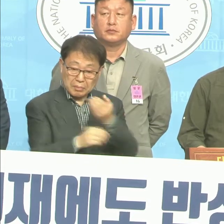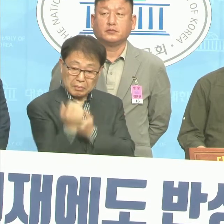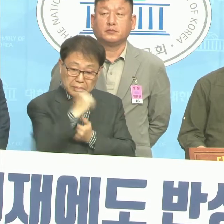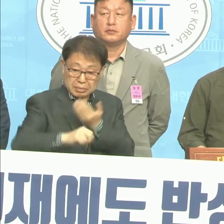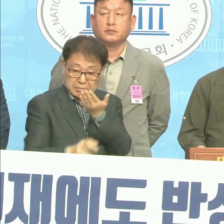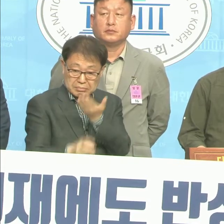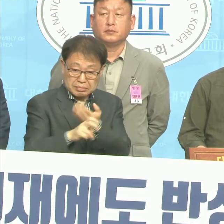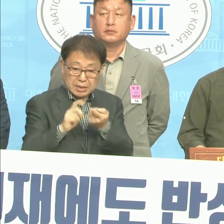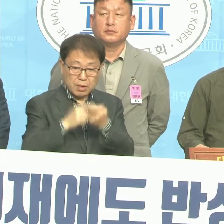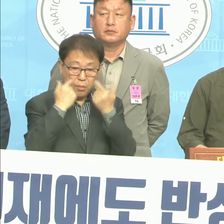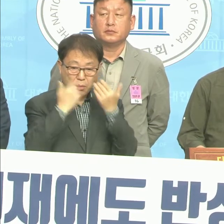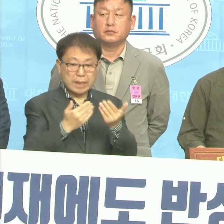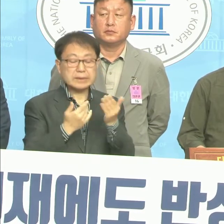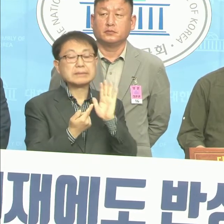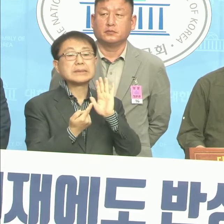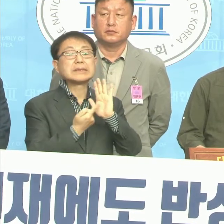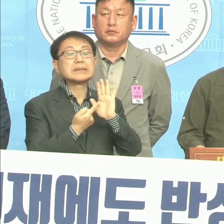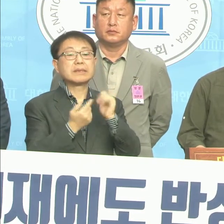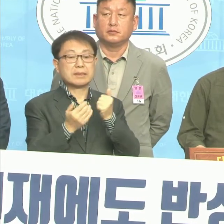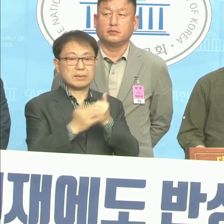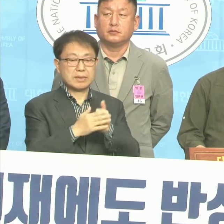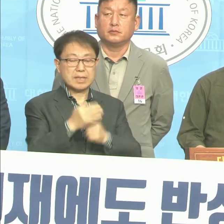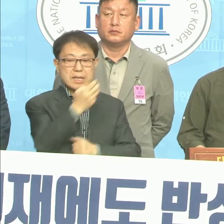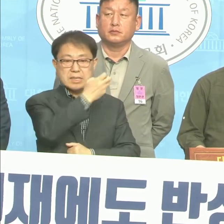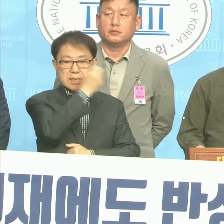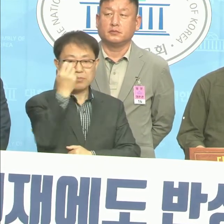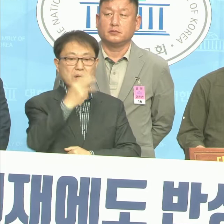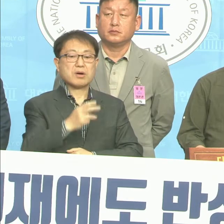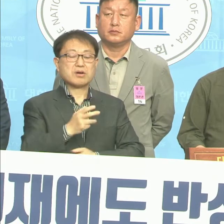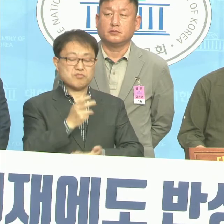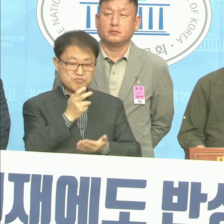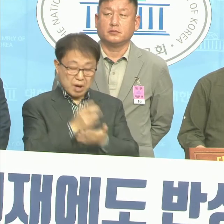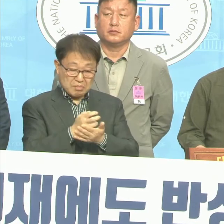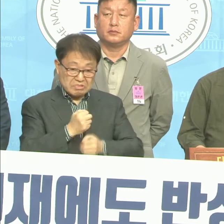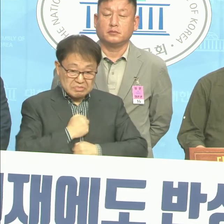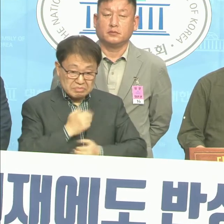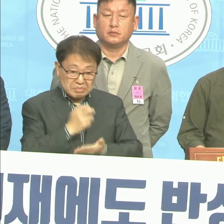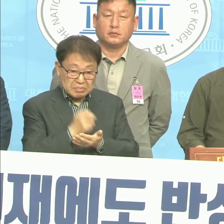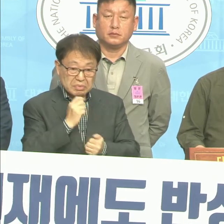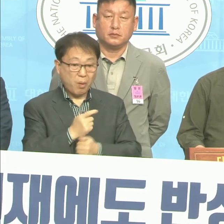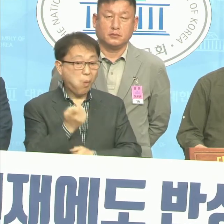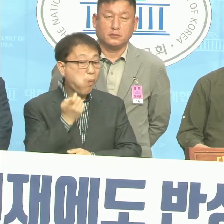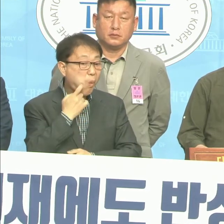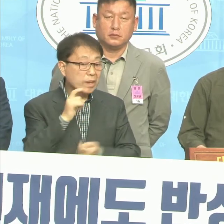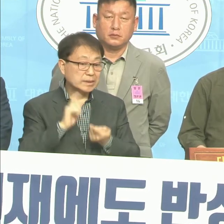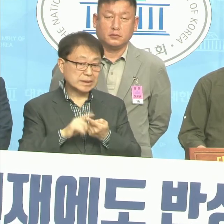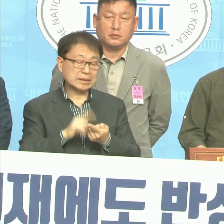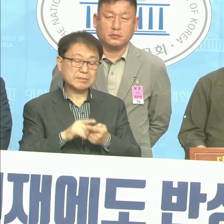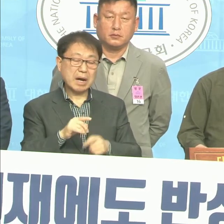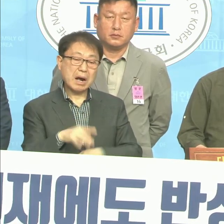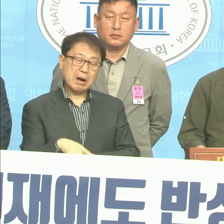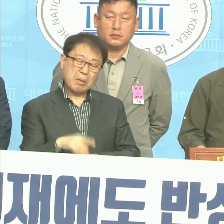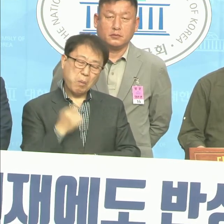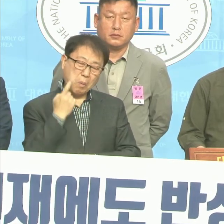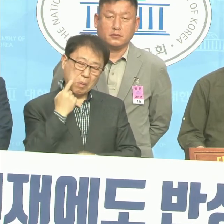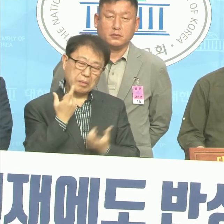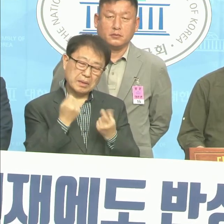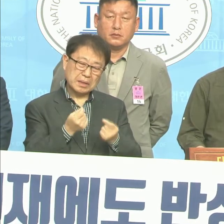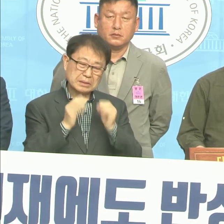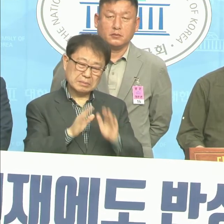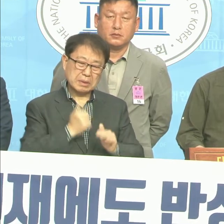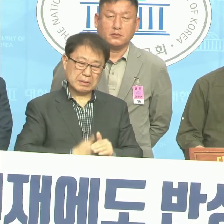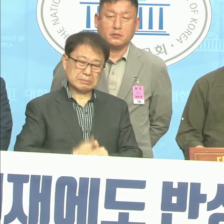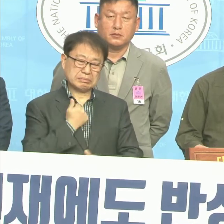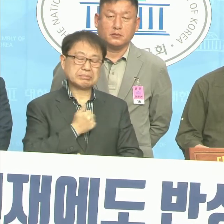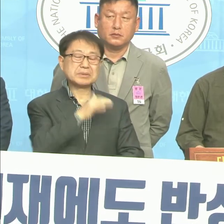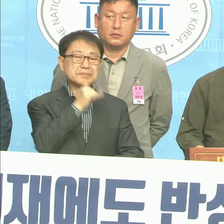생생 이 들어간 만큼 삼성의 준법경영 이 얼마나 허그인 지 얼마나 위성 인질은 다시 한번 분노를